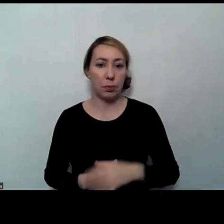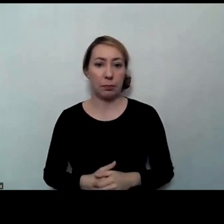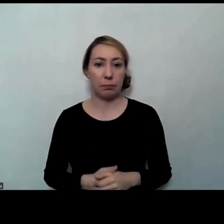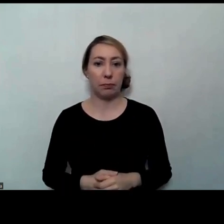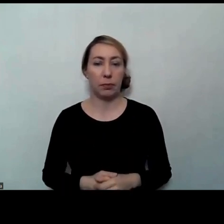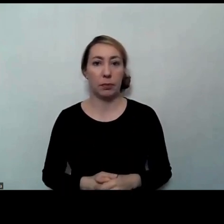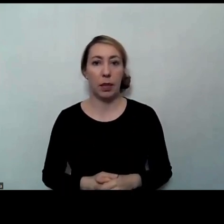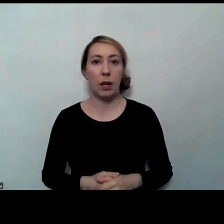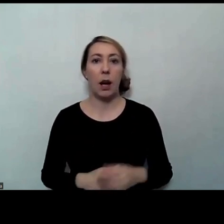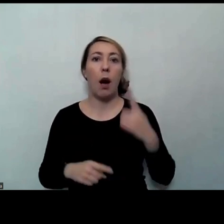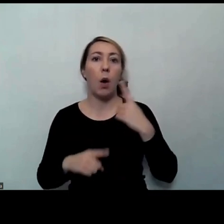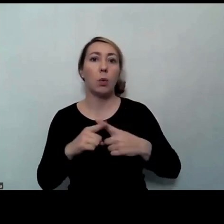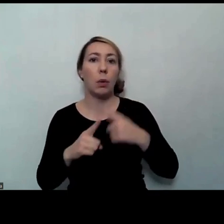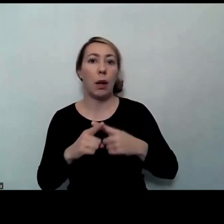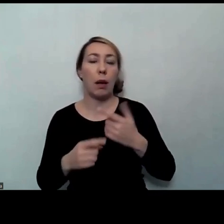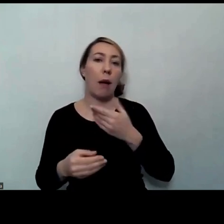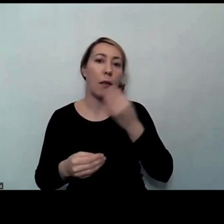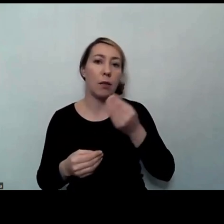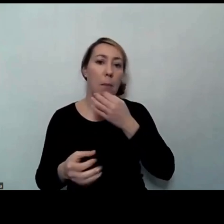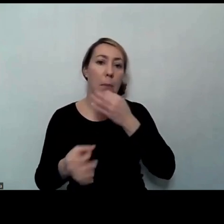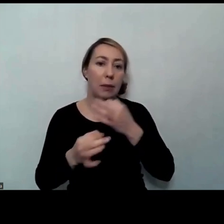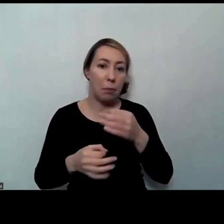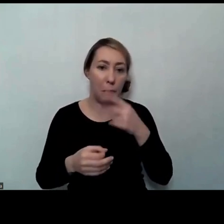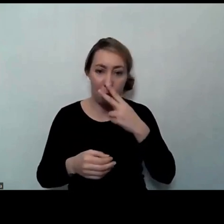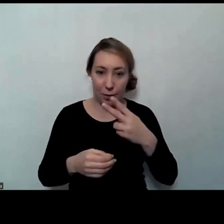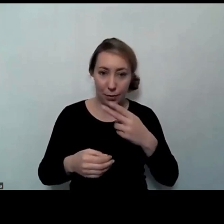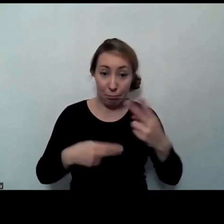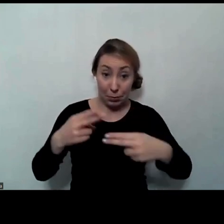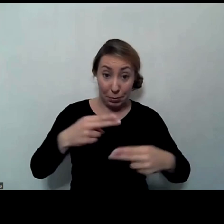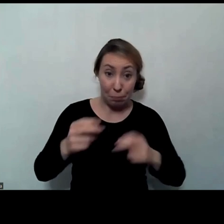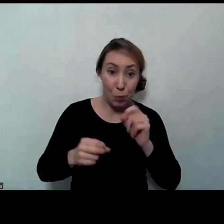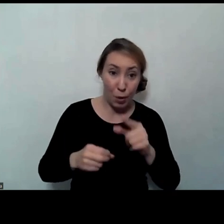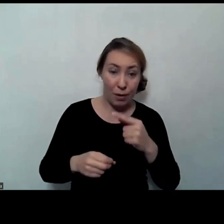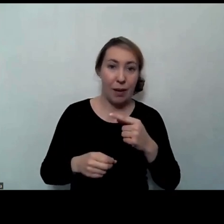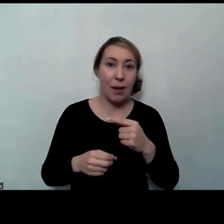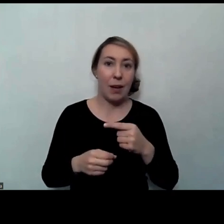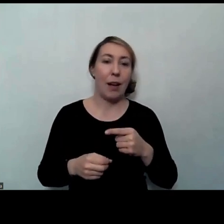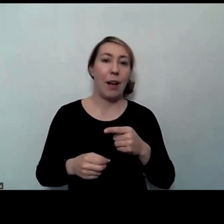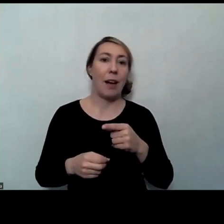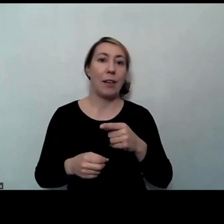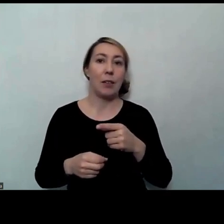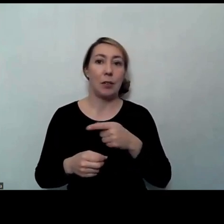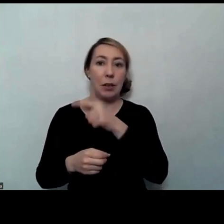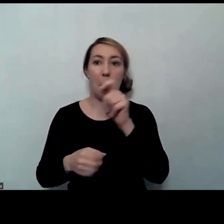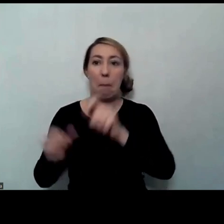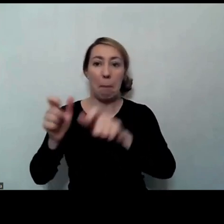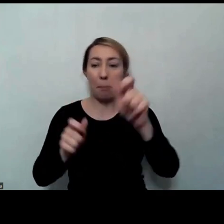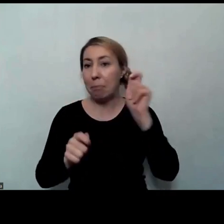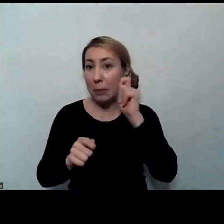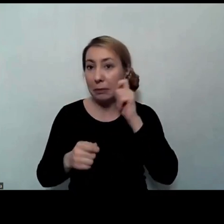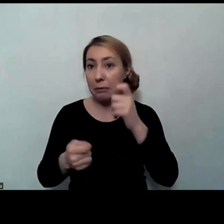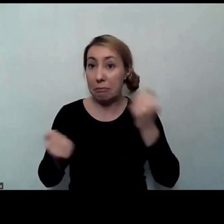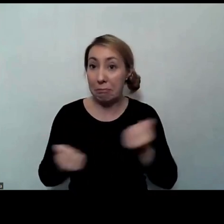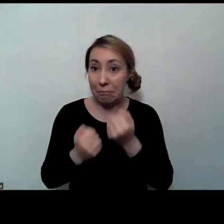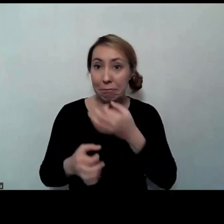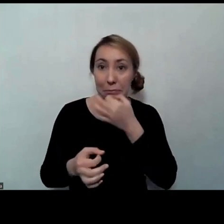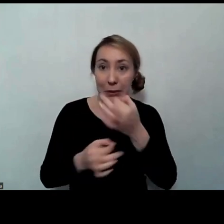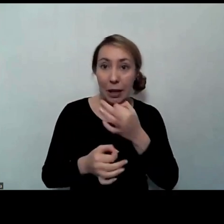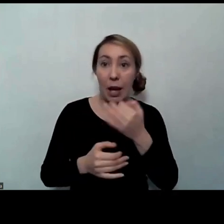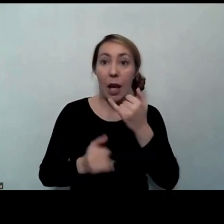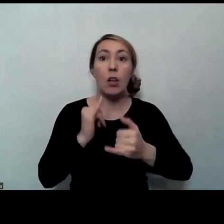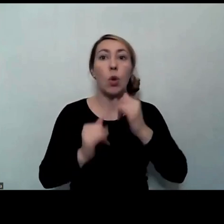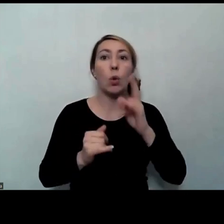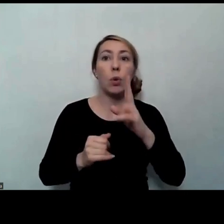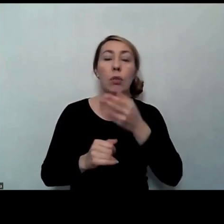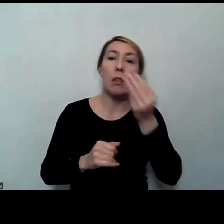popłynę za tłumem i będę pytała pytania z czatu, bo bardzo się cieszę, że Panie tak aktywnie uczestniczycie. Myślę nawet, że jeśli ktoś ma